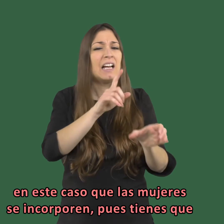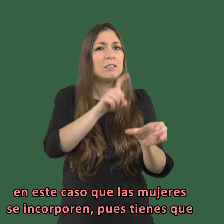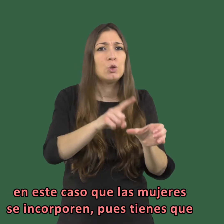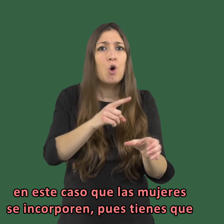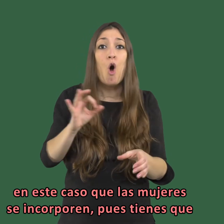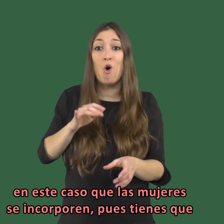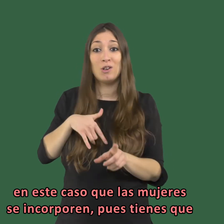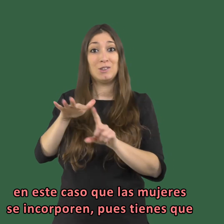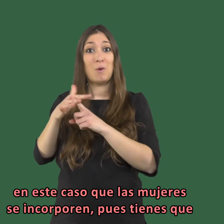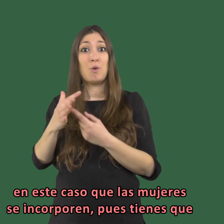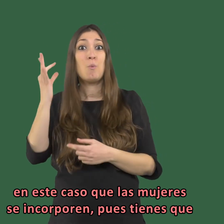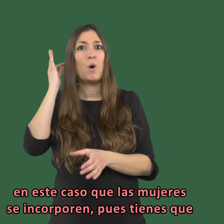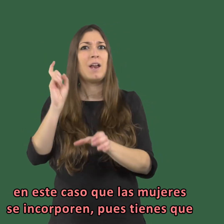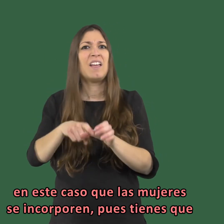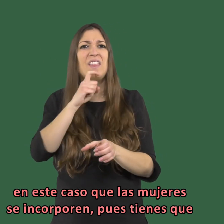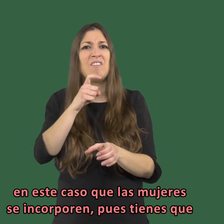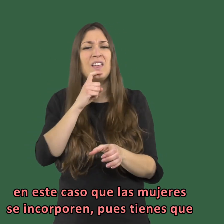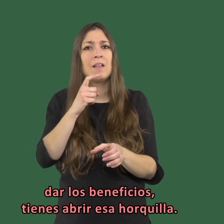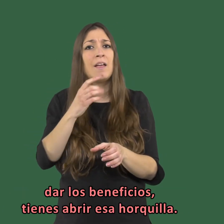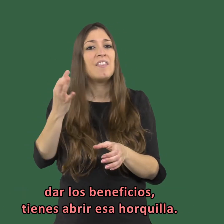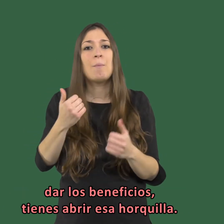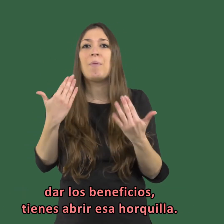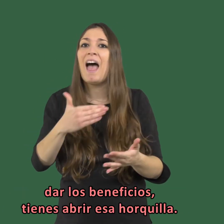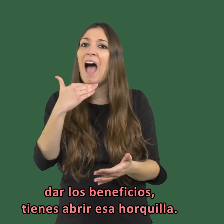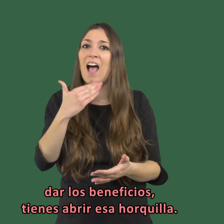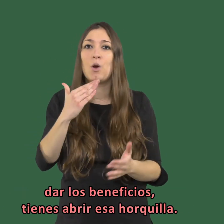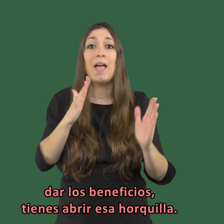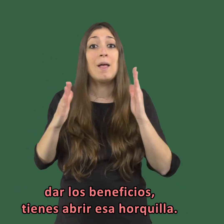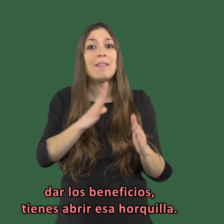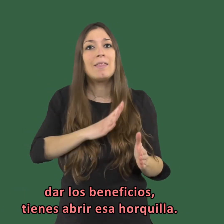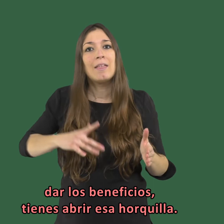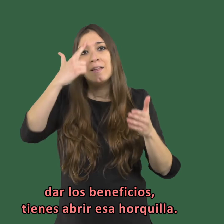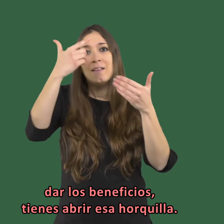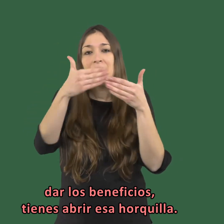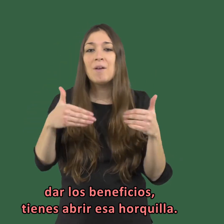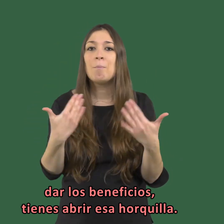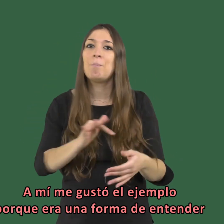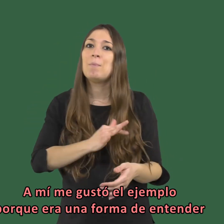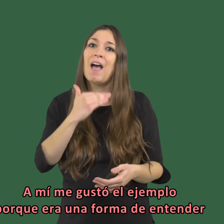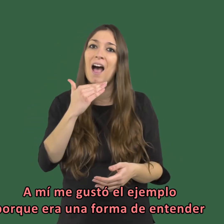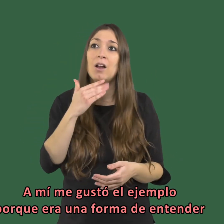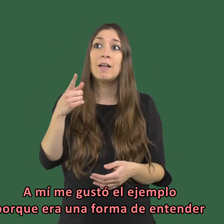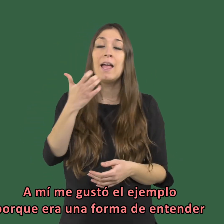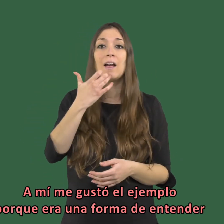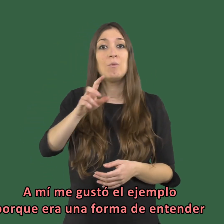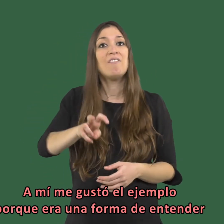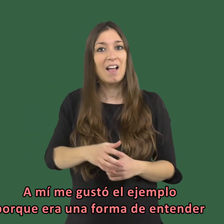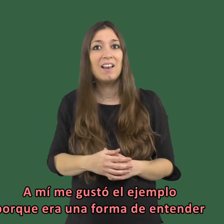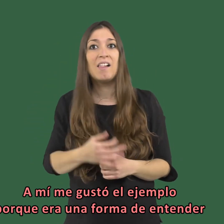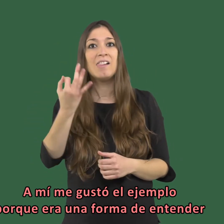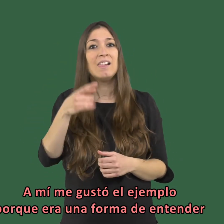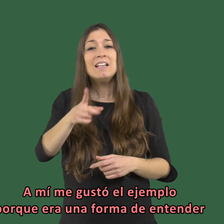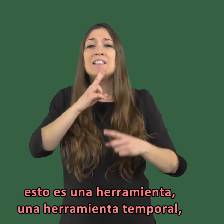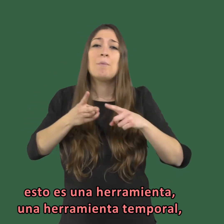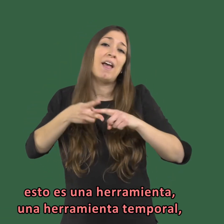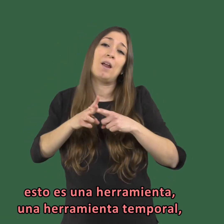en este caso que las mujeres se incorporen, pues tú tienes que dar unos beneficios, tienes que abrir esa horquilla. Y me gustó el ejemplo porque era una forma de